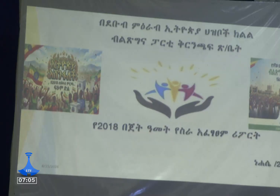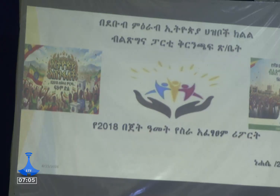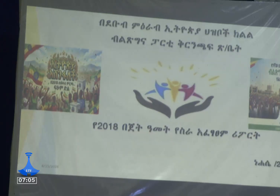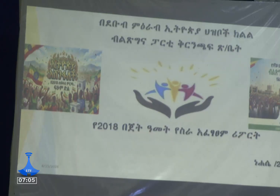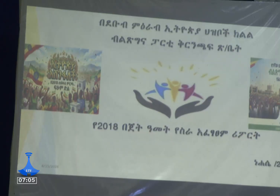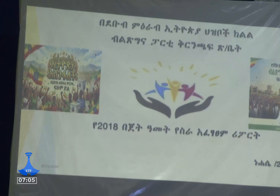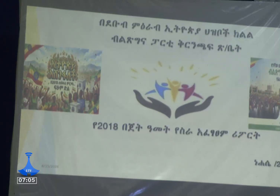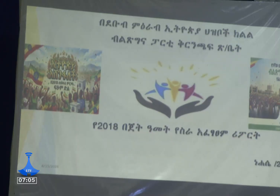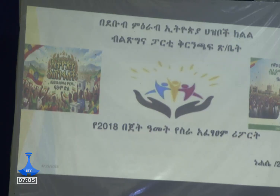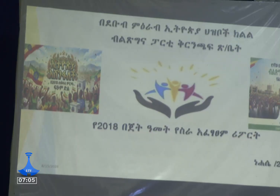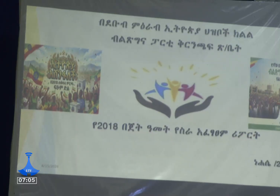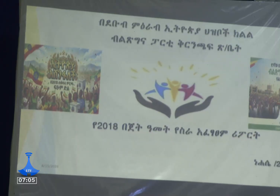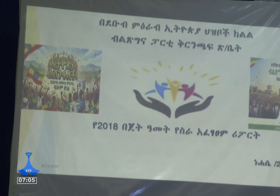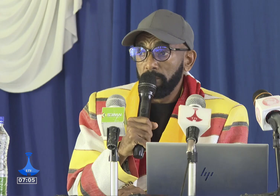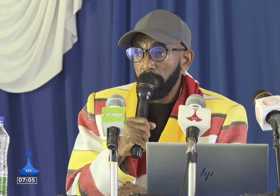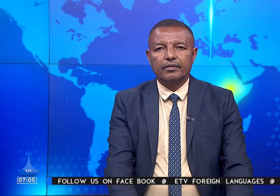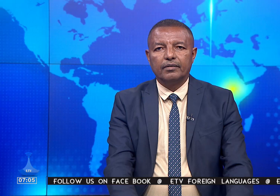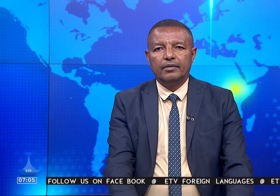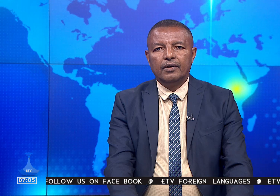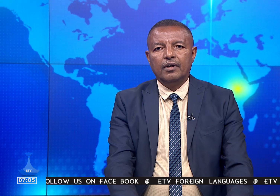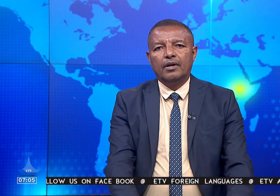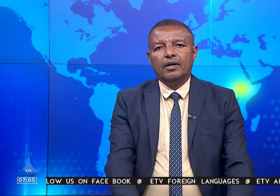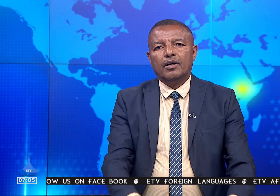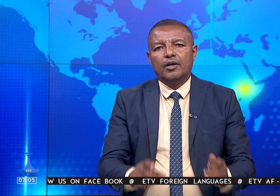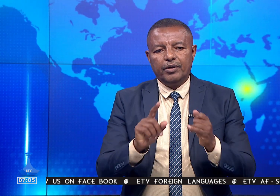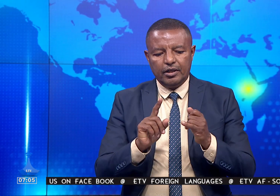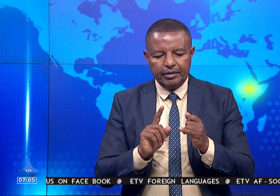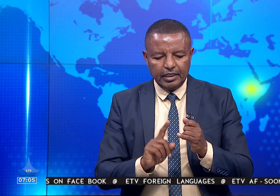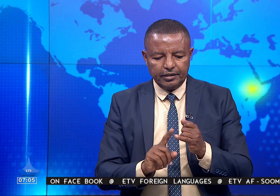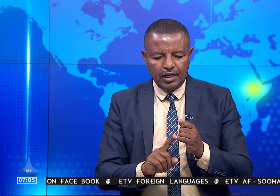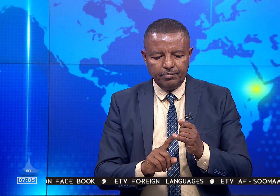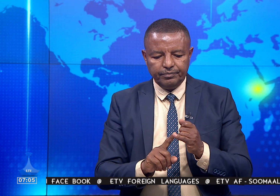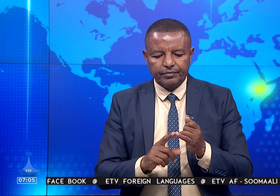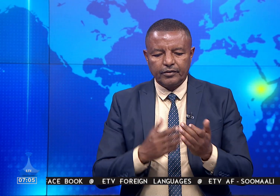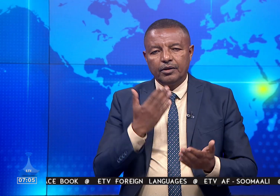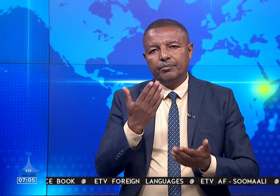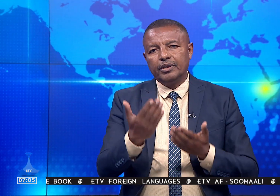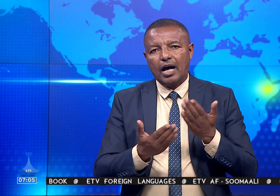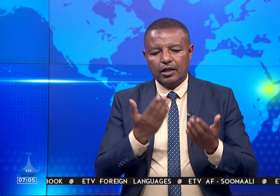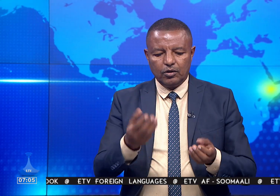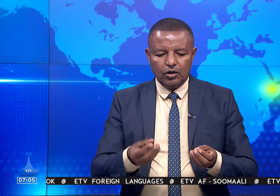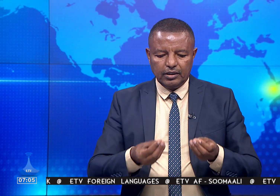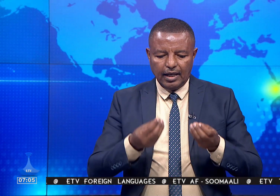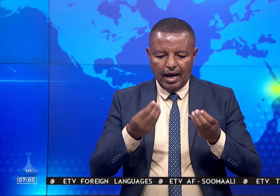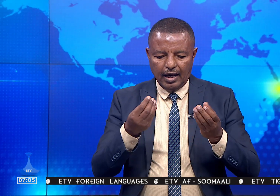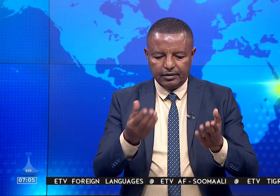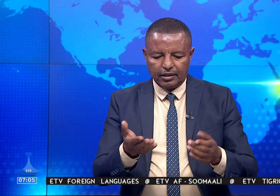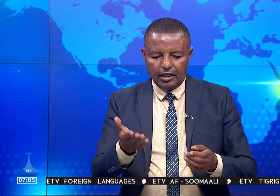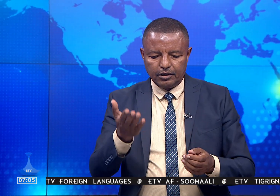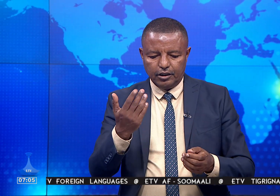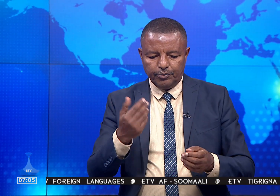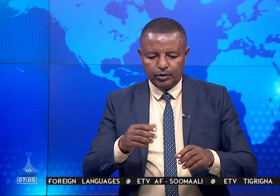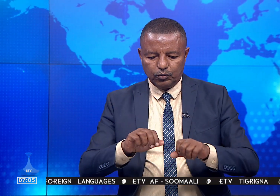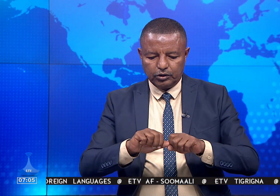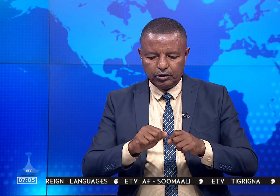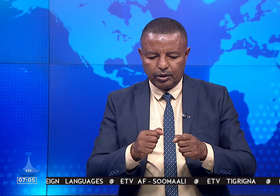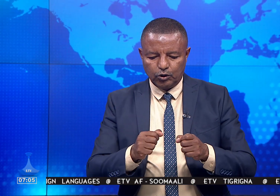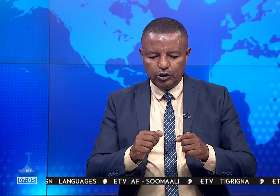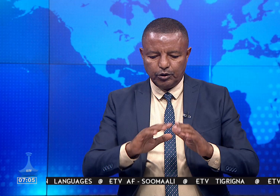በመጨረሻም በአገልግሎት አሰጣጥ